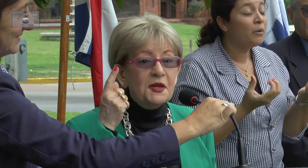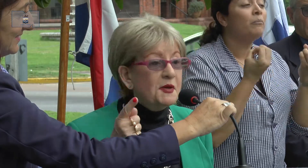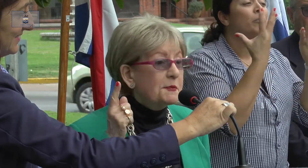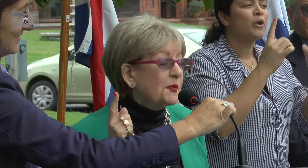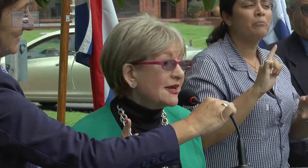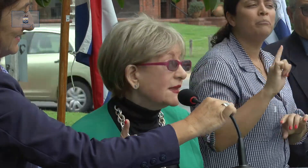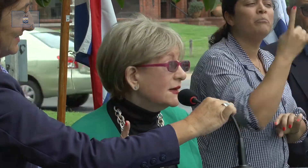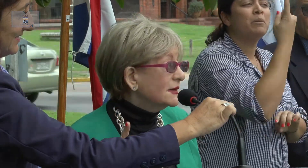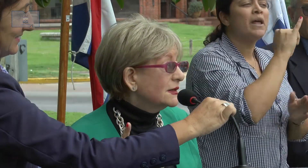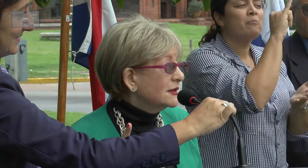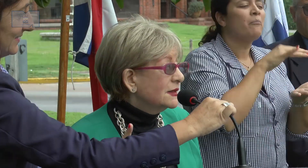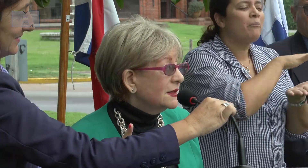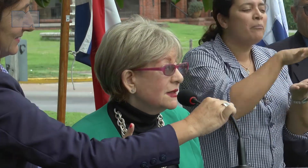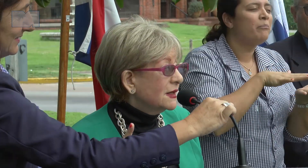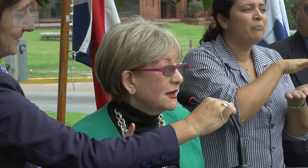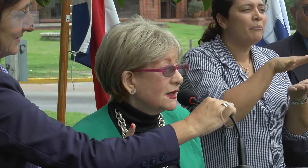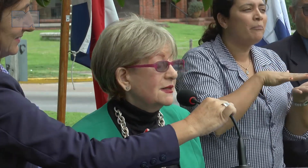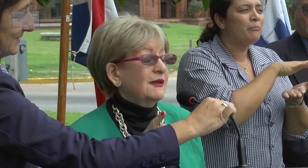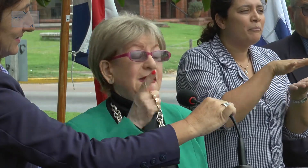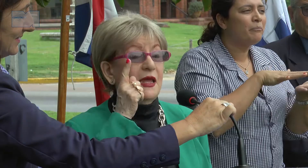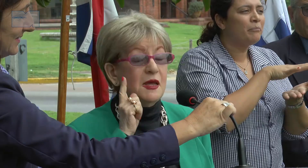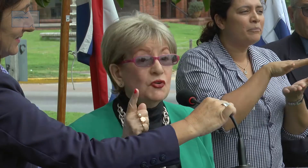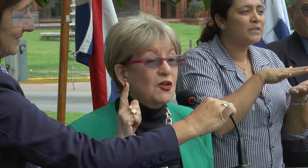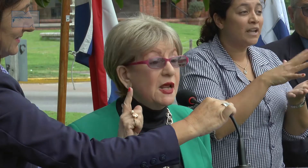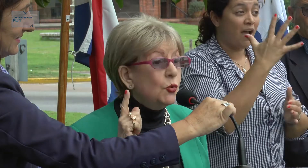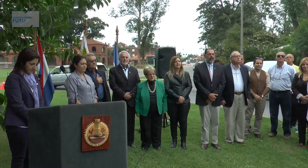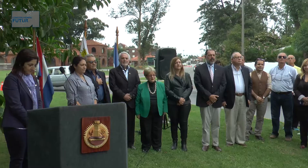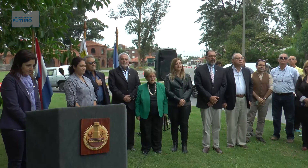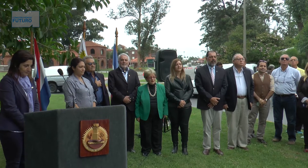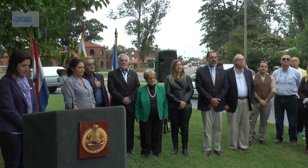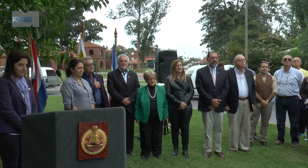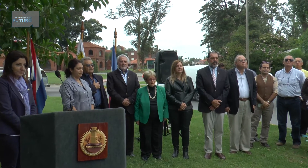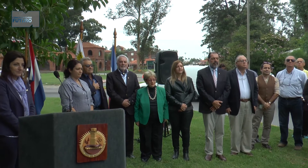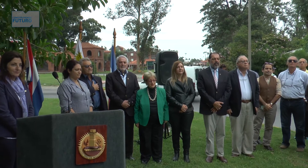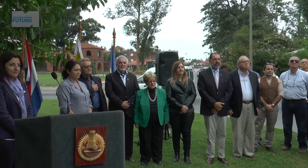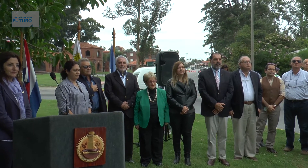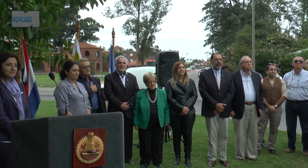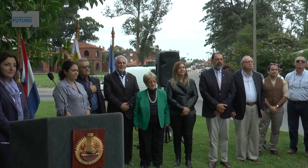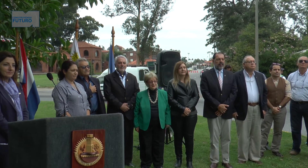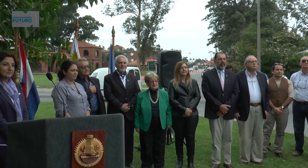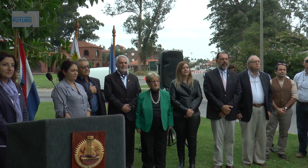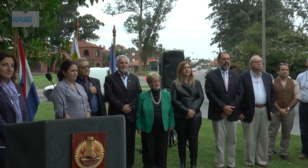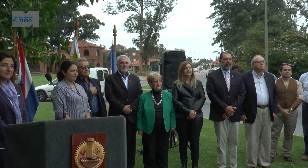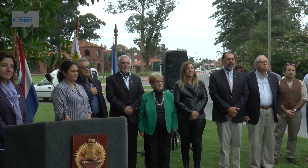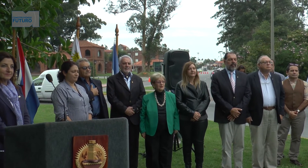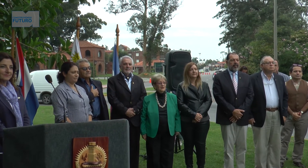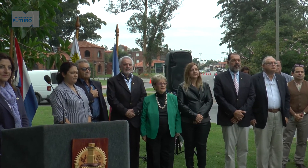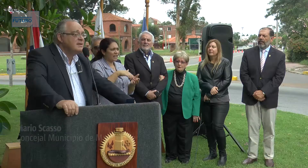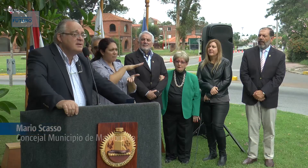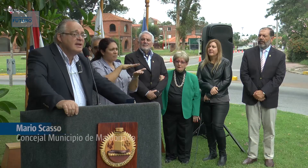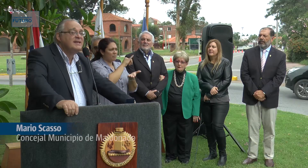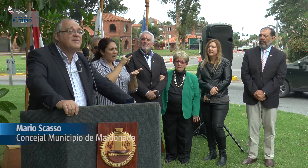Porque es la primer plaza que tenemos en el Uruguay que se llama Maestros